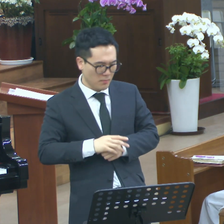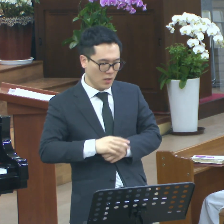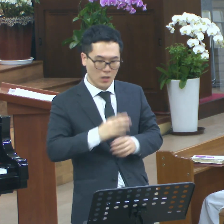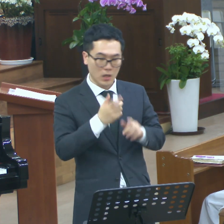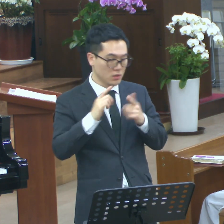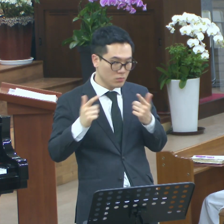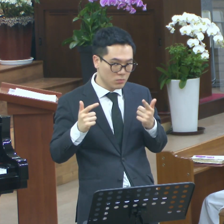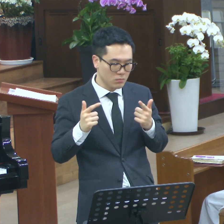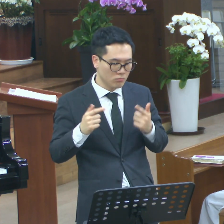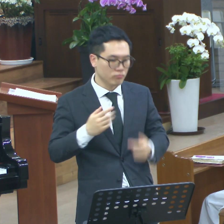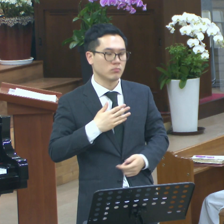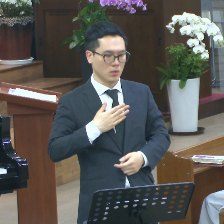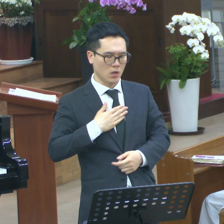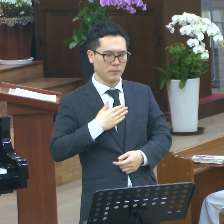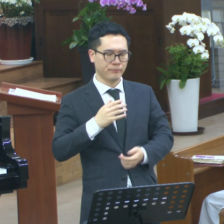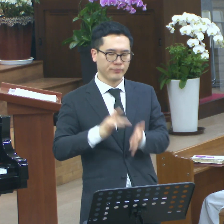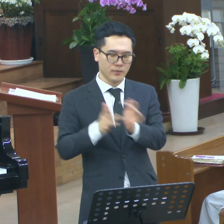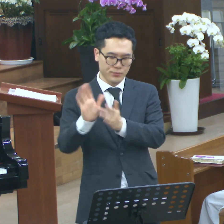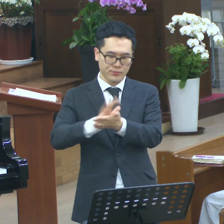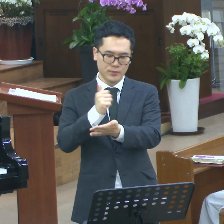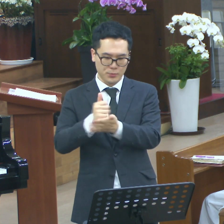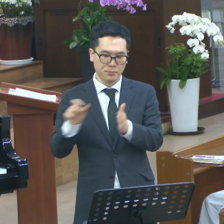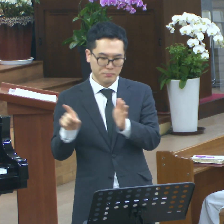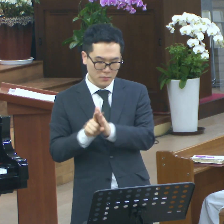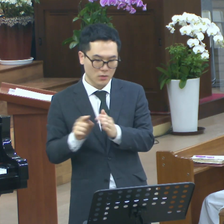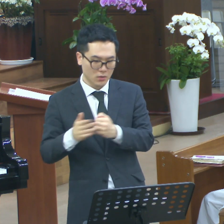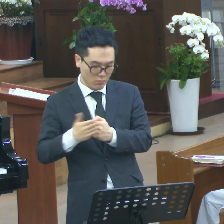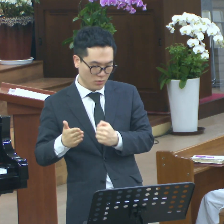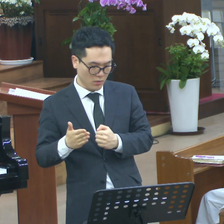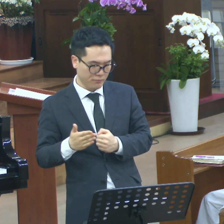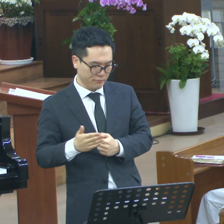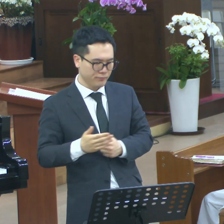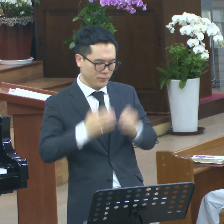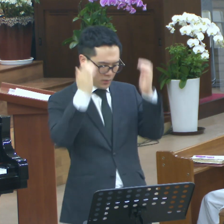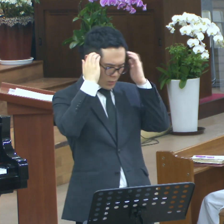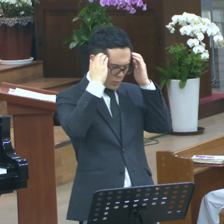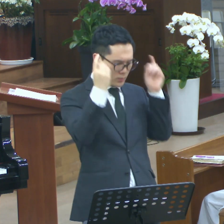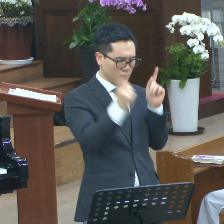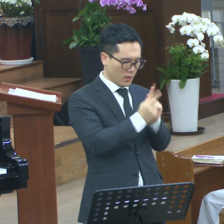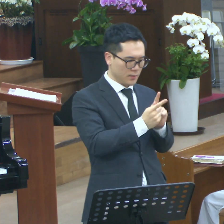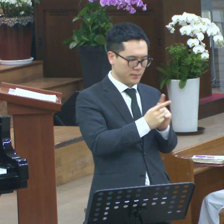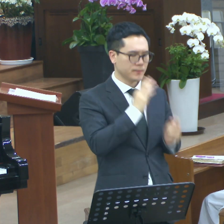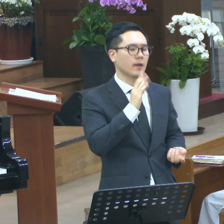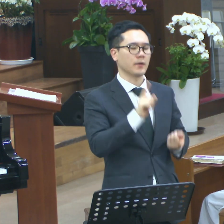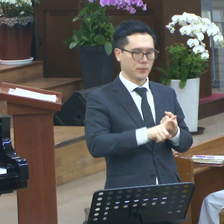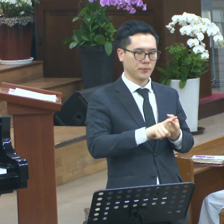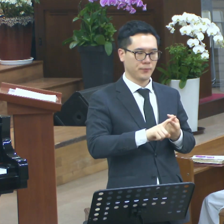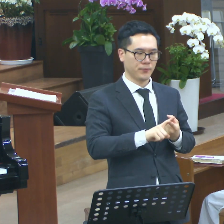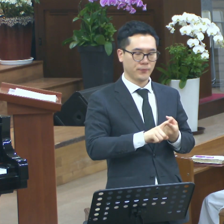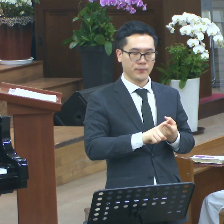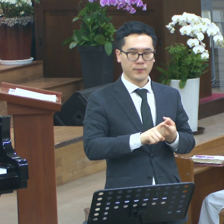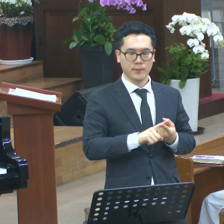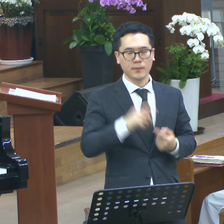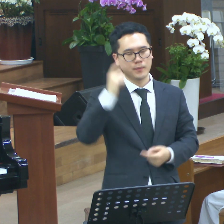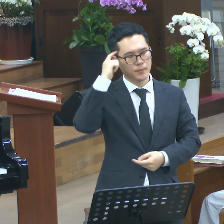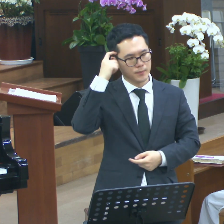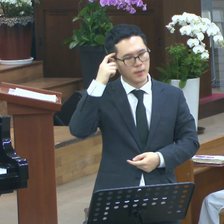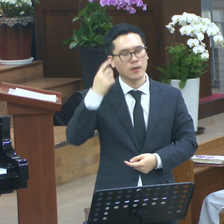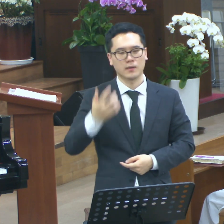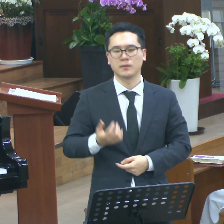여기겠다 하면서 고결하게 그리스도를 증거했다는 거예요. 여러분 조롱 좀 받는다 그래서 말씀대로 살면 내가